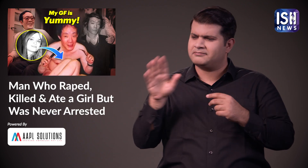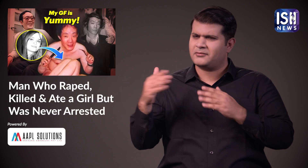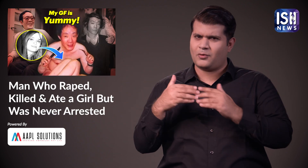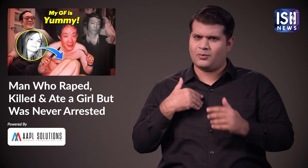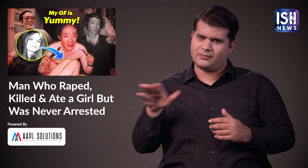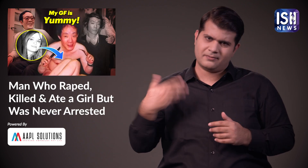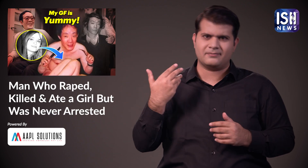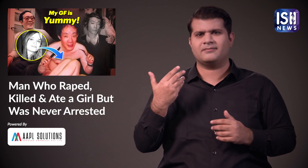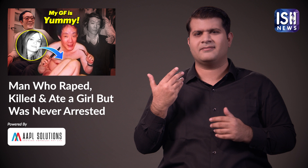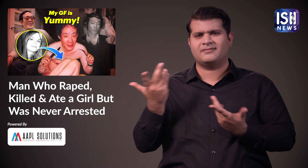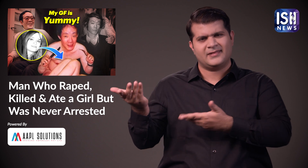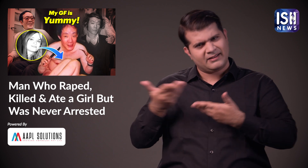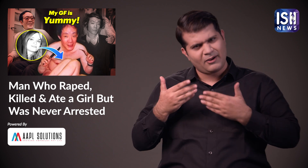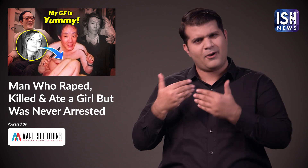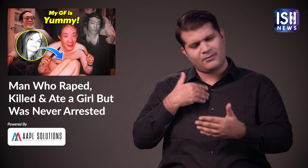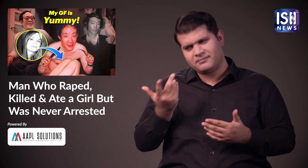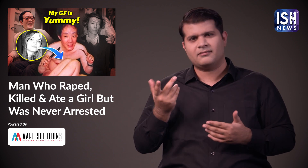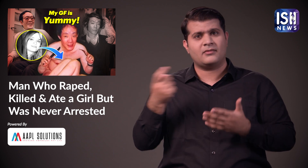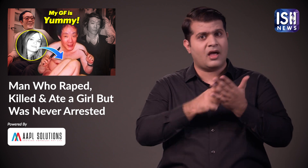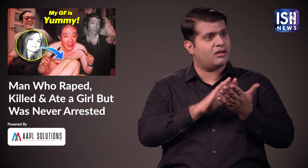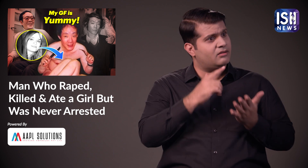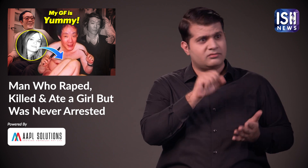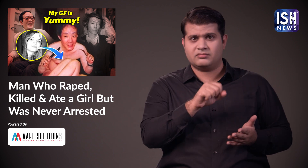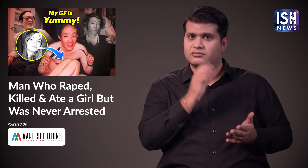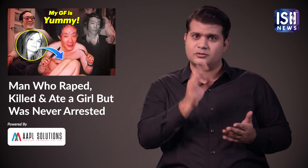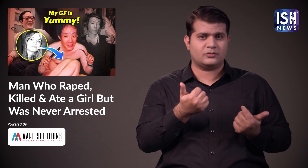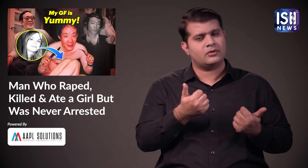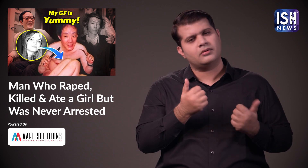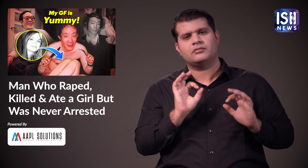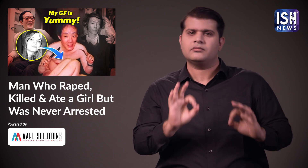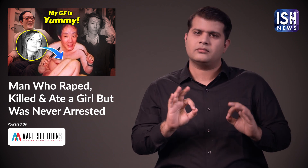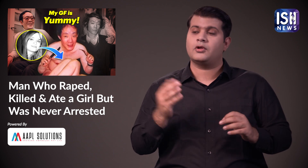उसने रेनी को अपने घर बुलाया। रेनी भी मान गई और उसके घर चली गई।